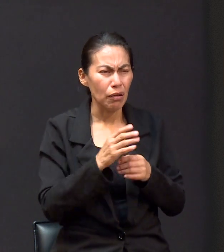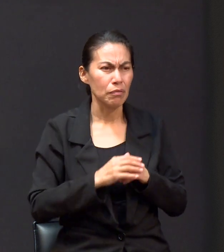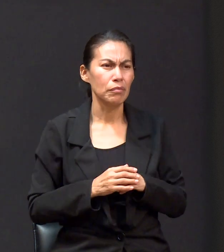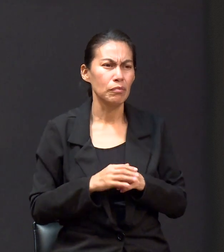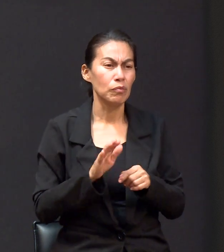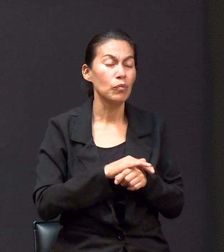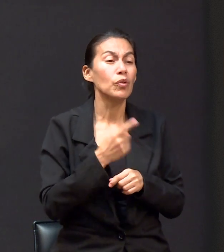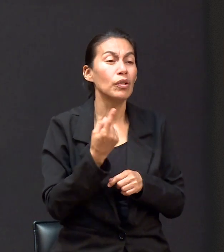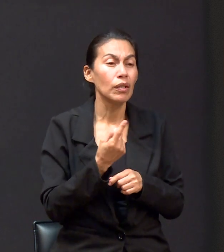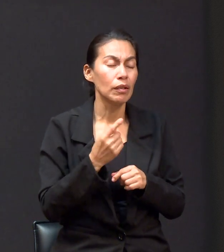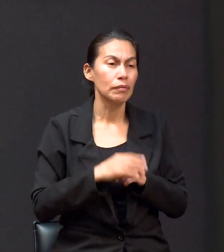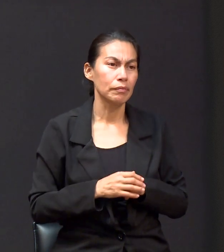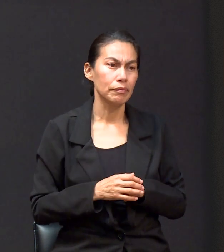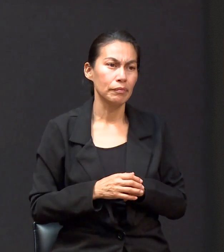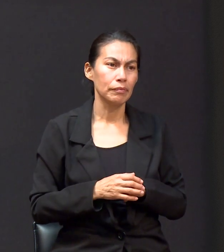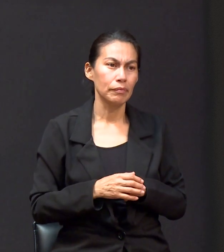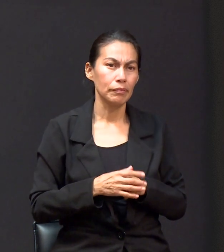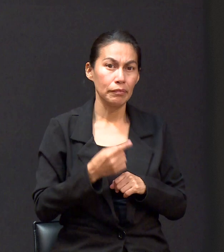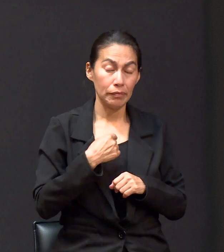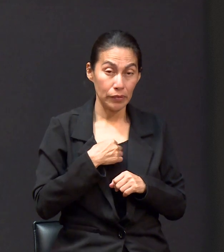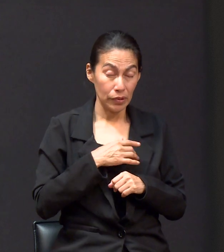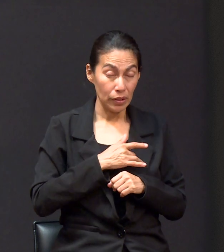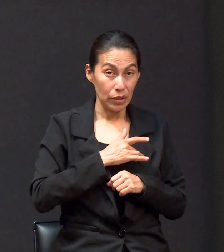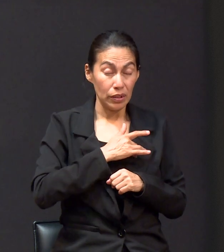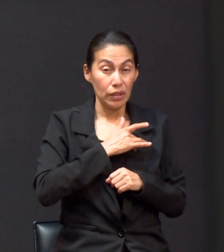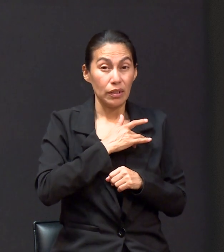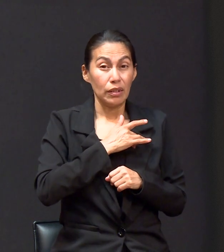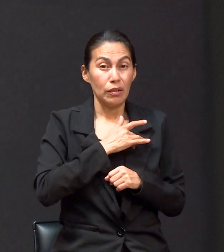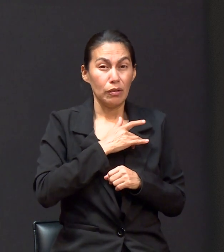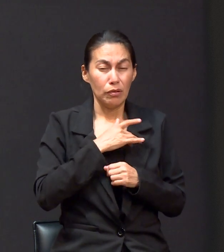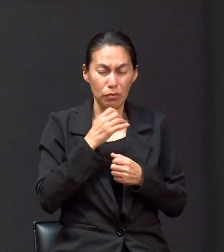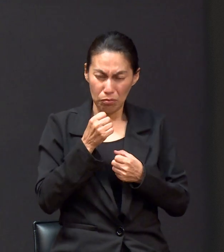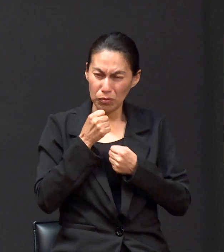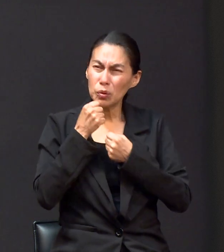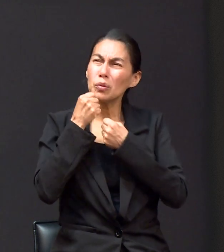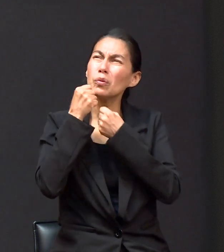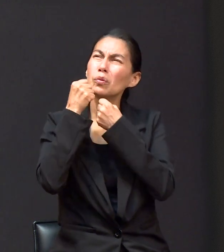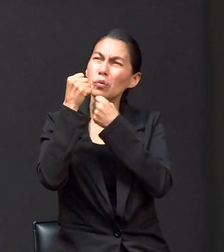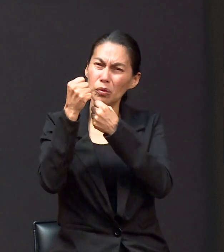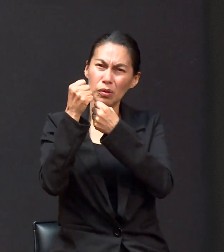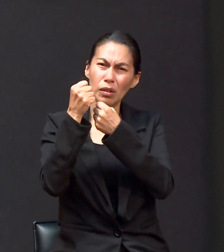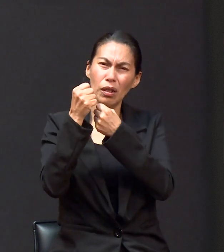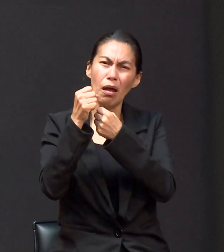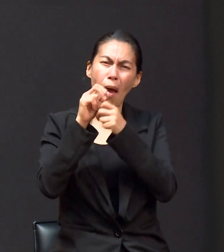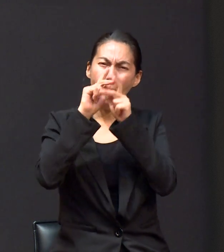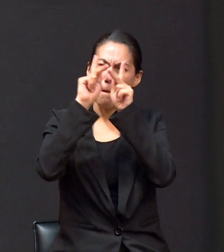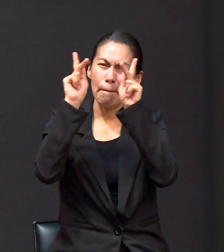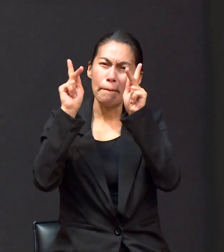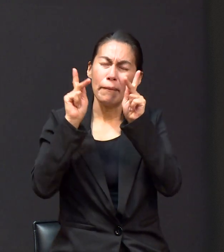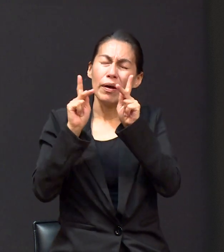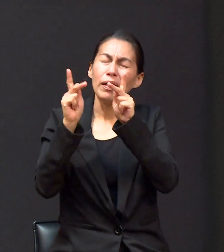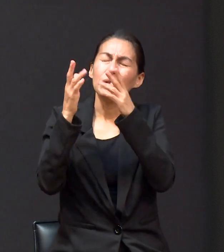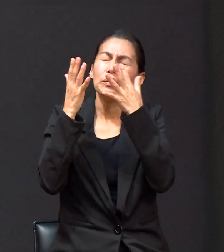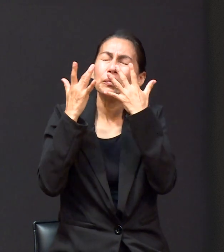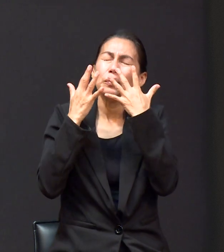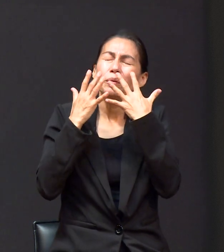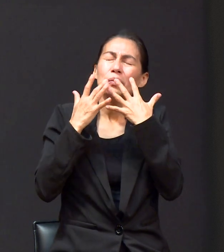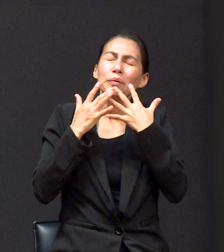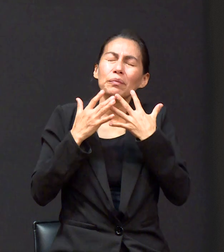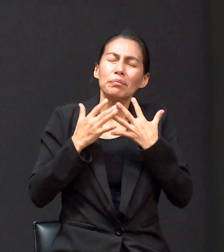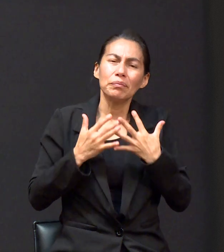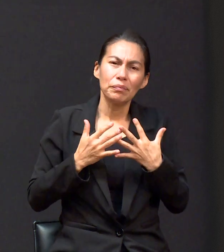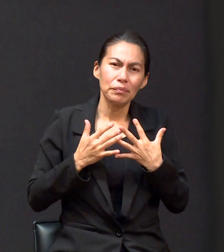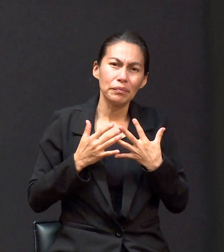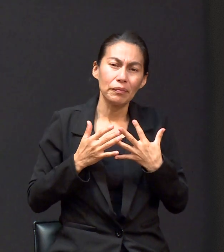promesa es especial para ti? Porque me hace sentir segura, me da